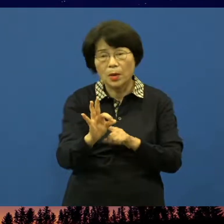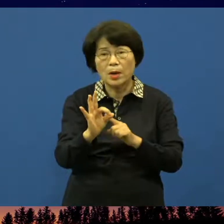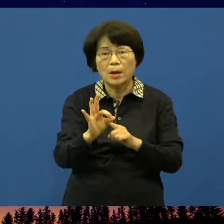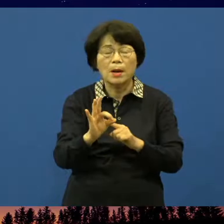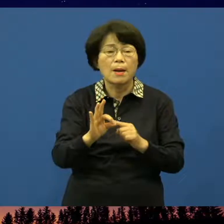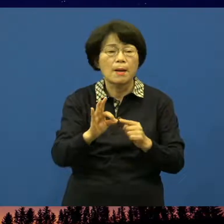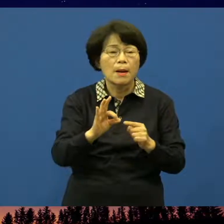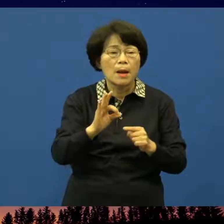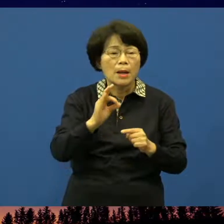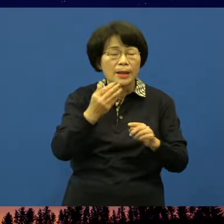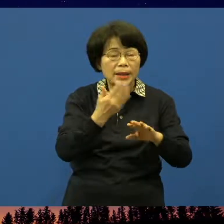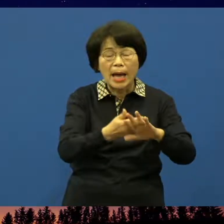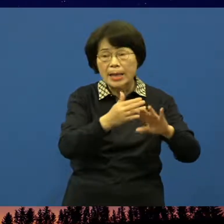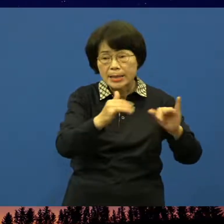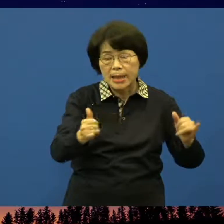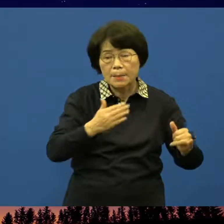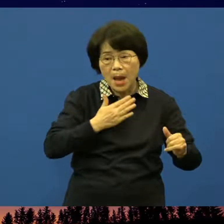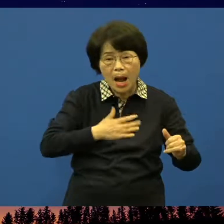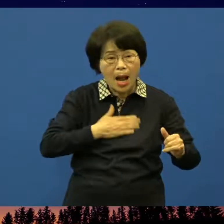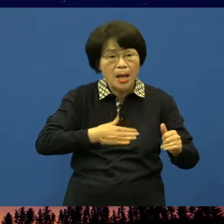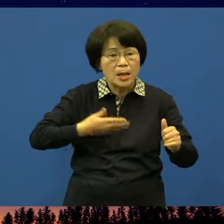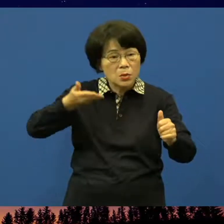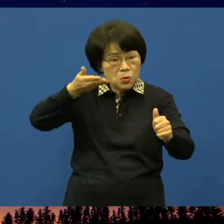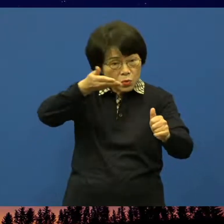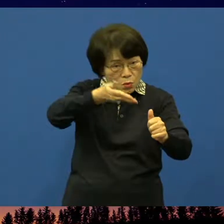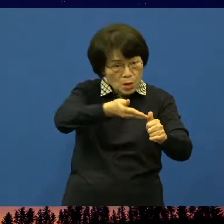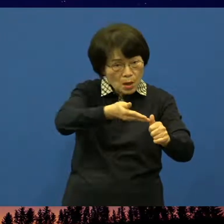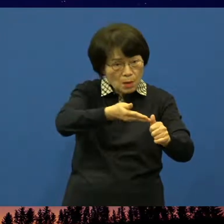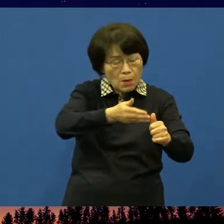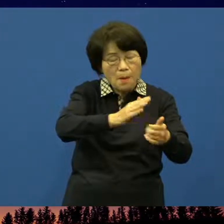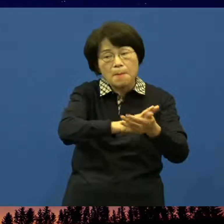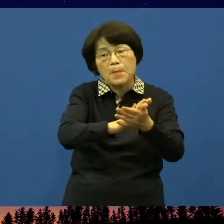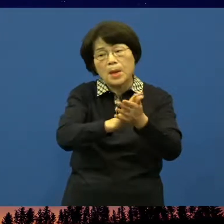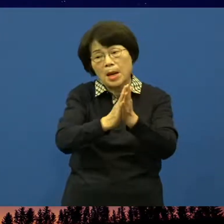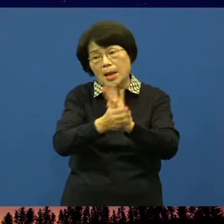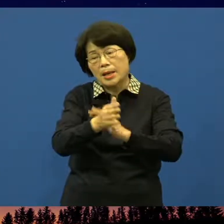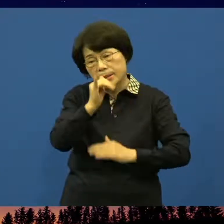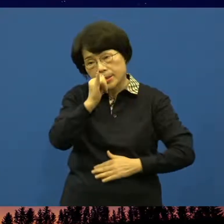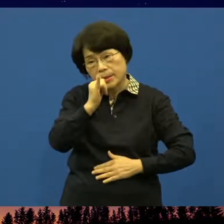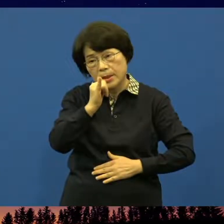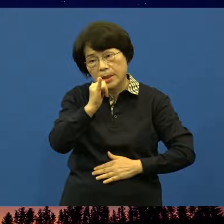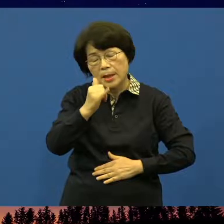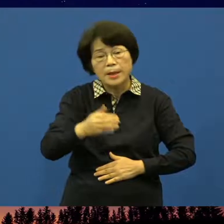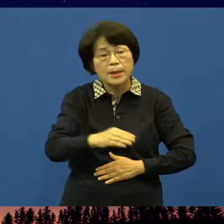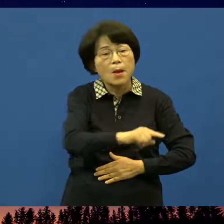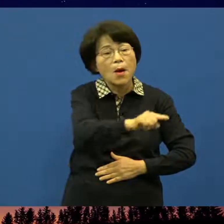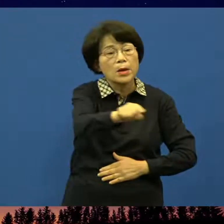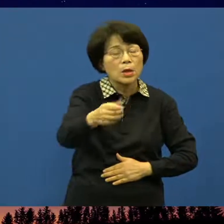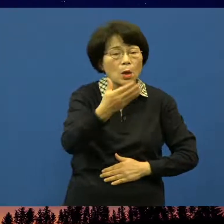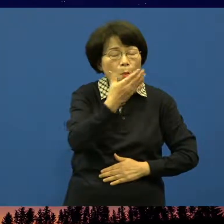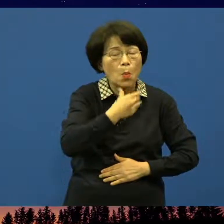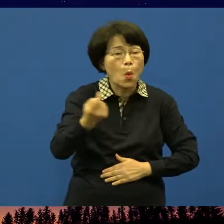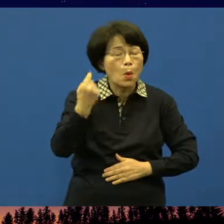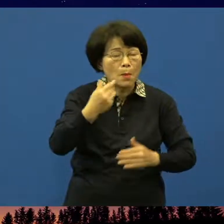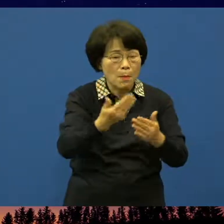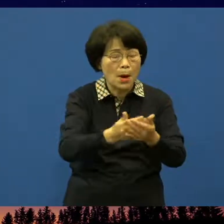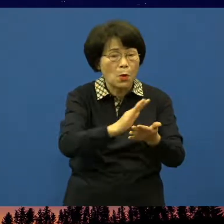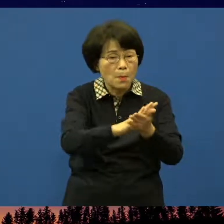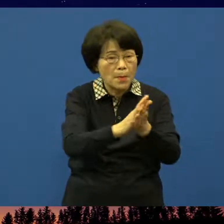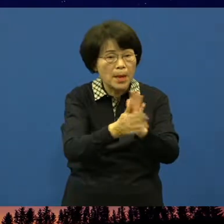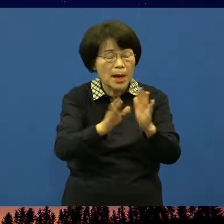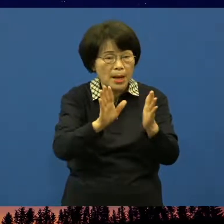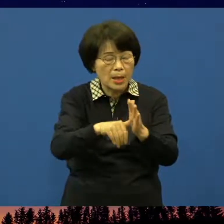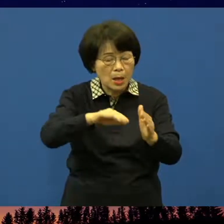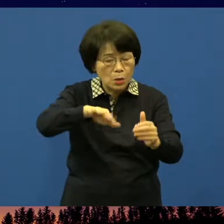복음의 변화가 다른 사람들에게도 알 수 있게 그렇게 변한다는 겁니다. 너희들이 복음을 받고 변화되니까 주변의 사람들이